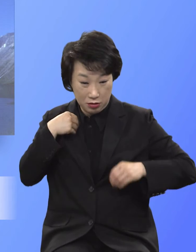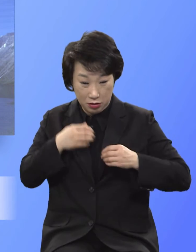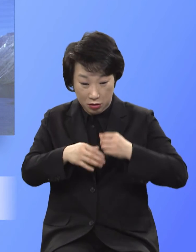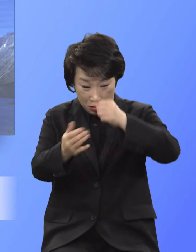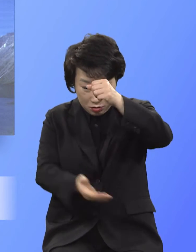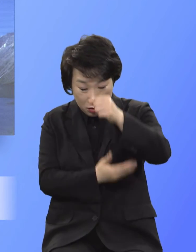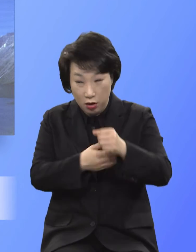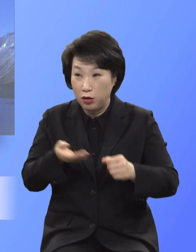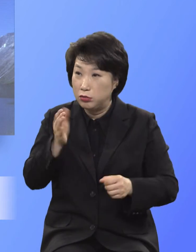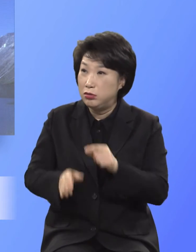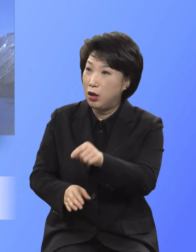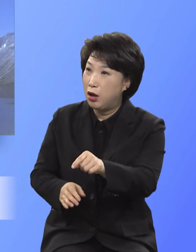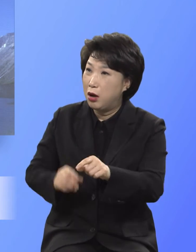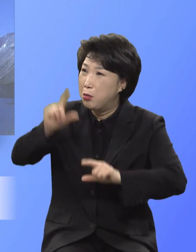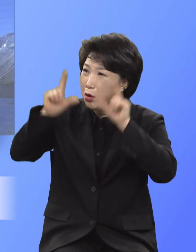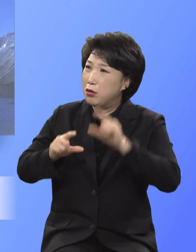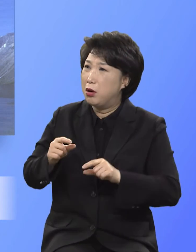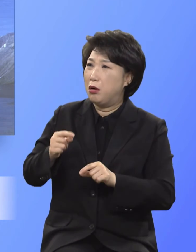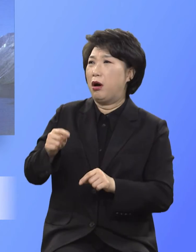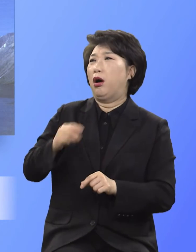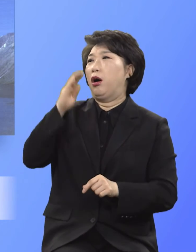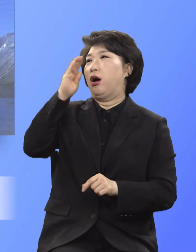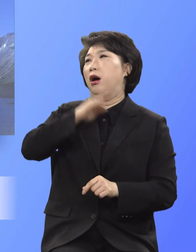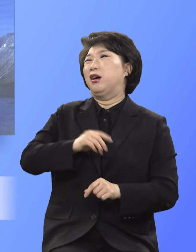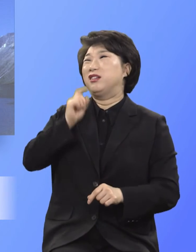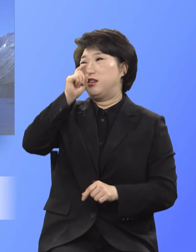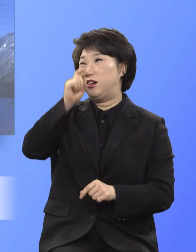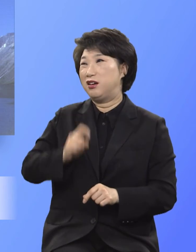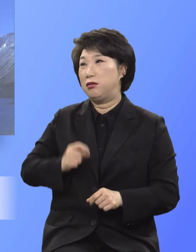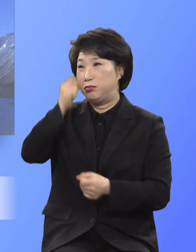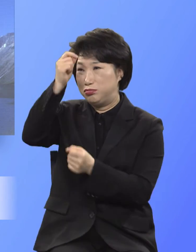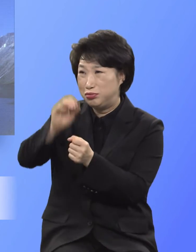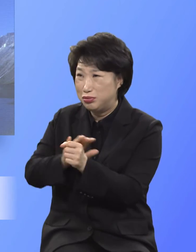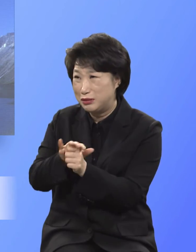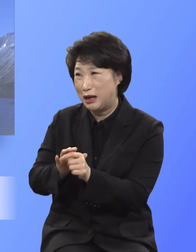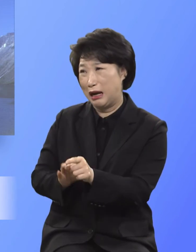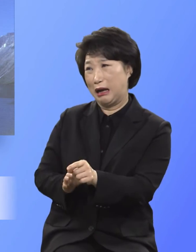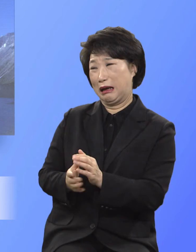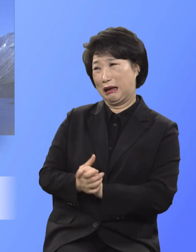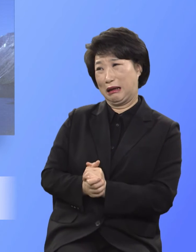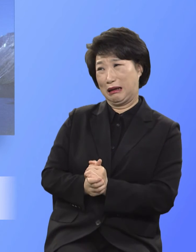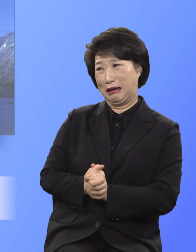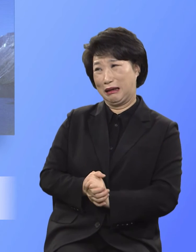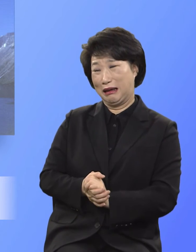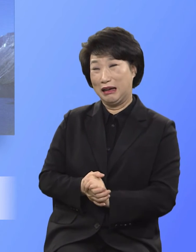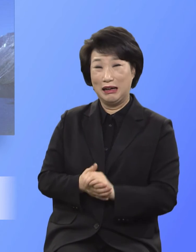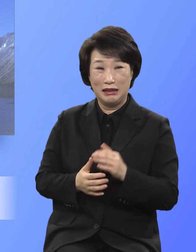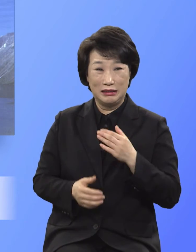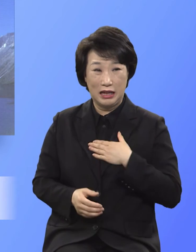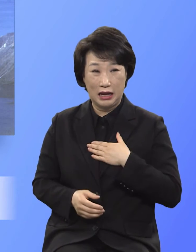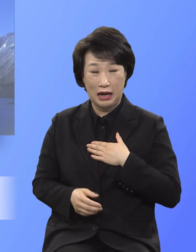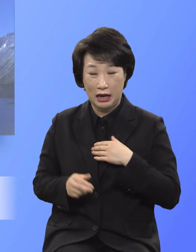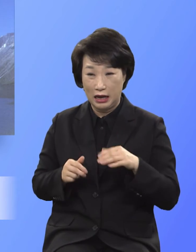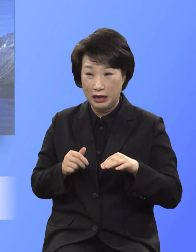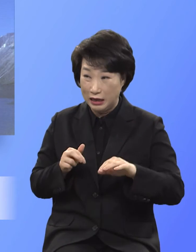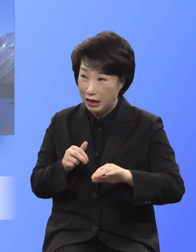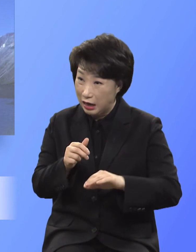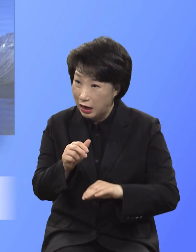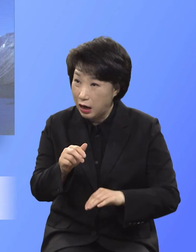입었는데 너무 불쌍해. 그리고 막 내가 지하철에서 막 나가려고